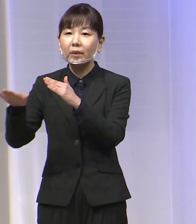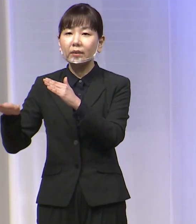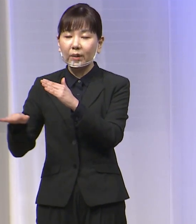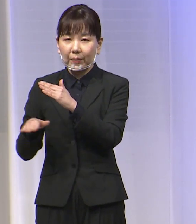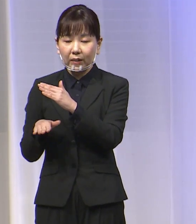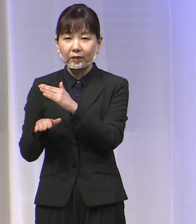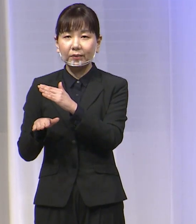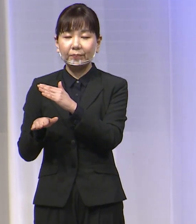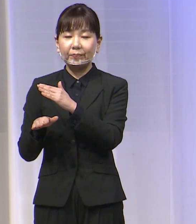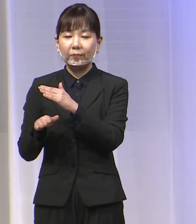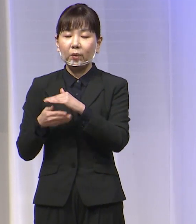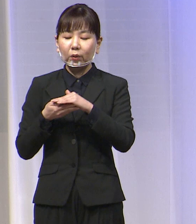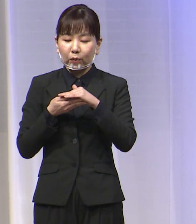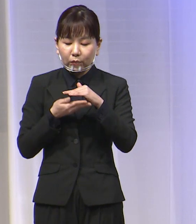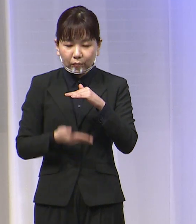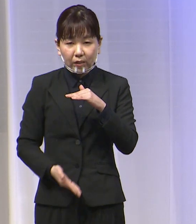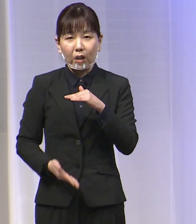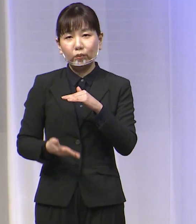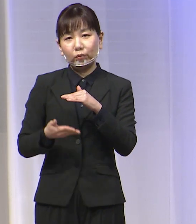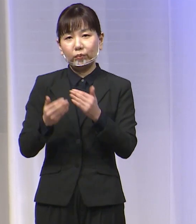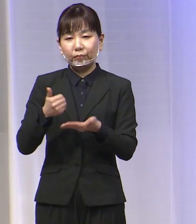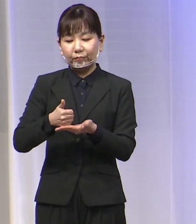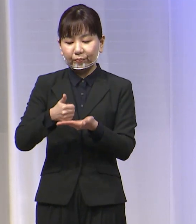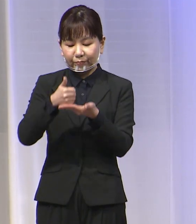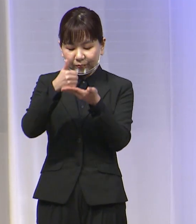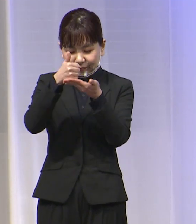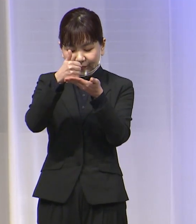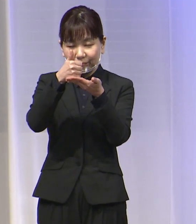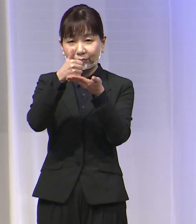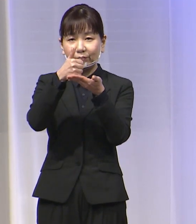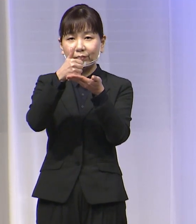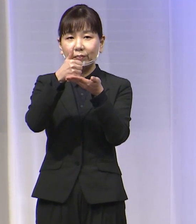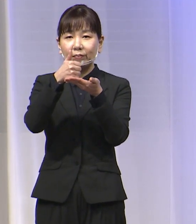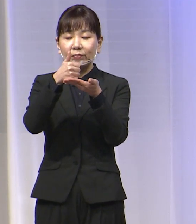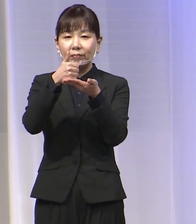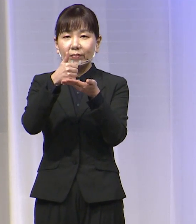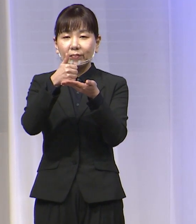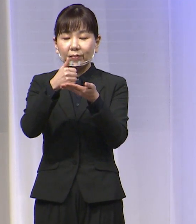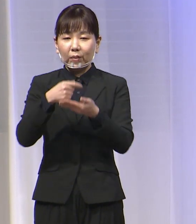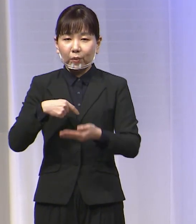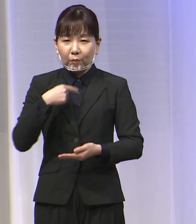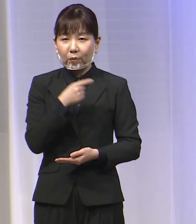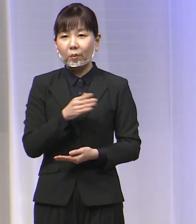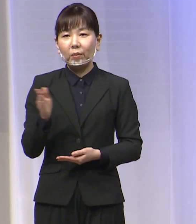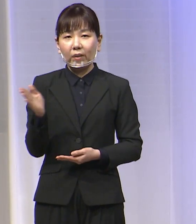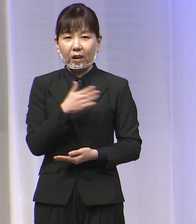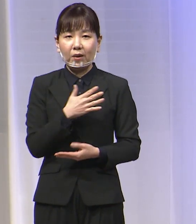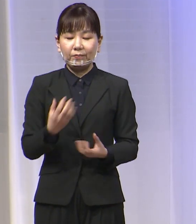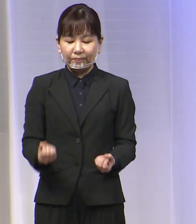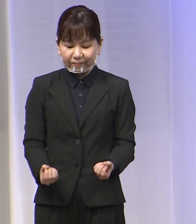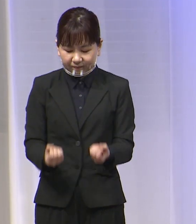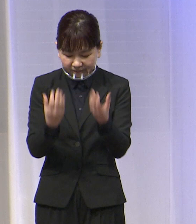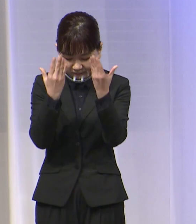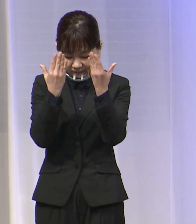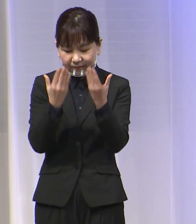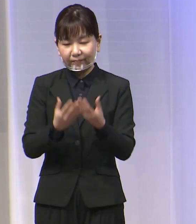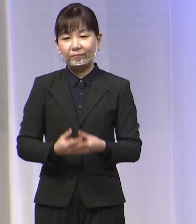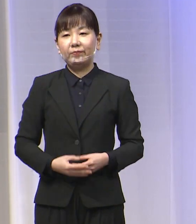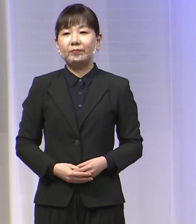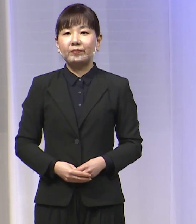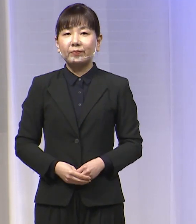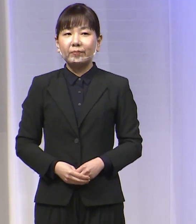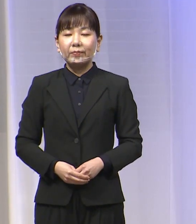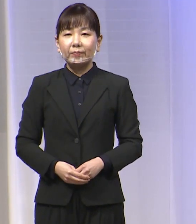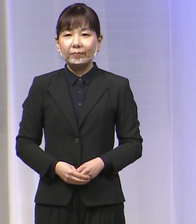に深く敬意を表しますとともに心よりお慶び申し上げます